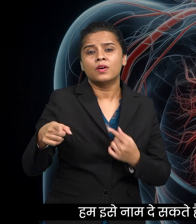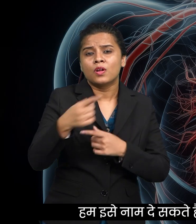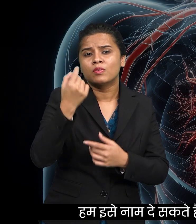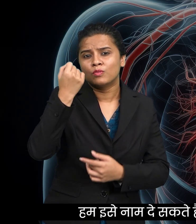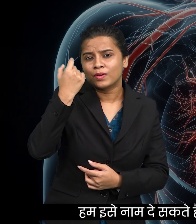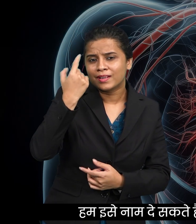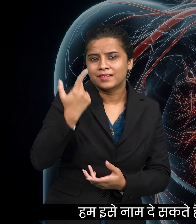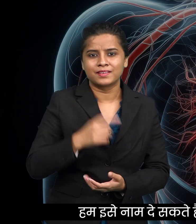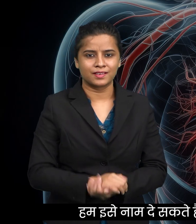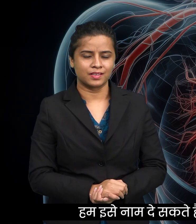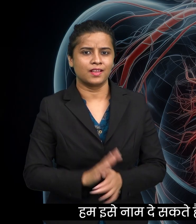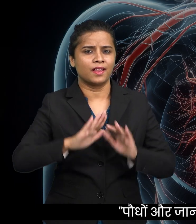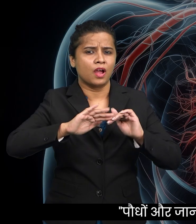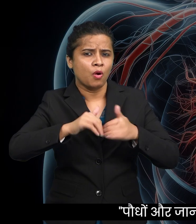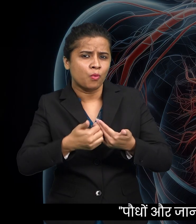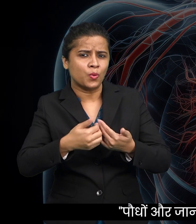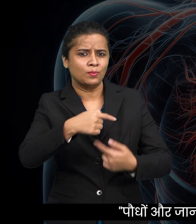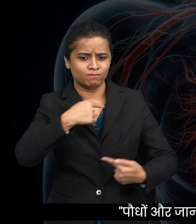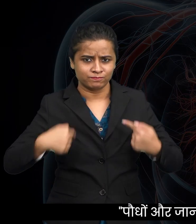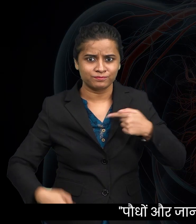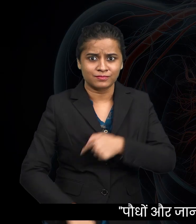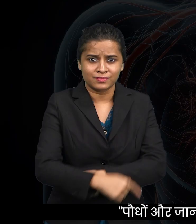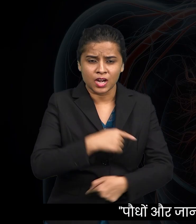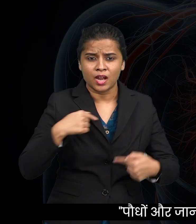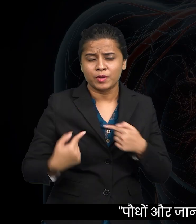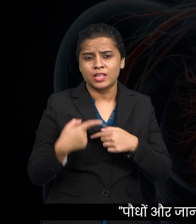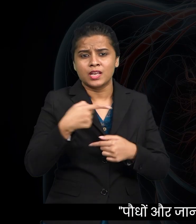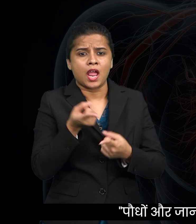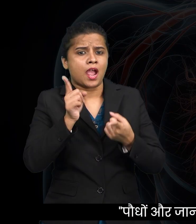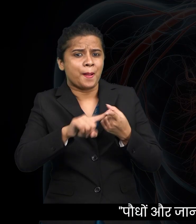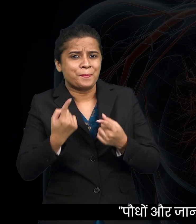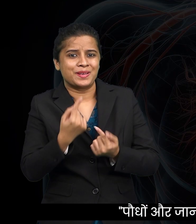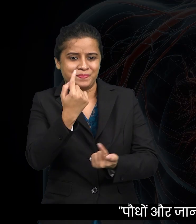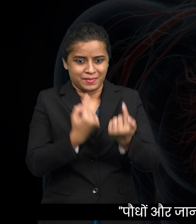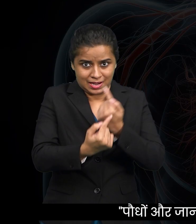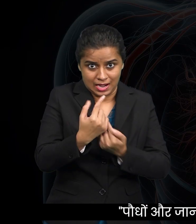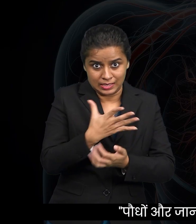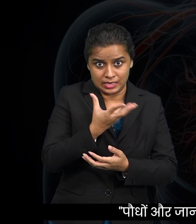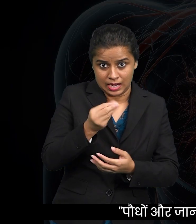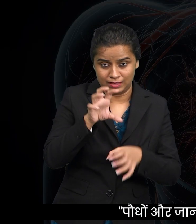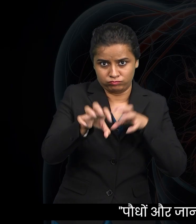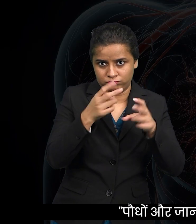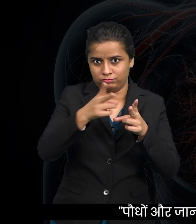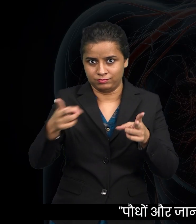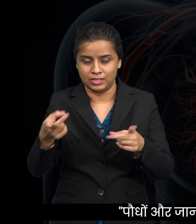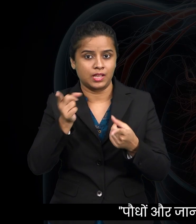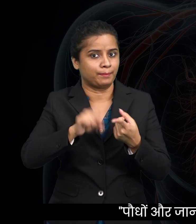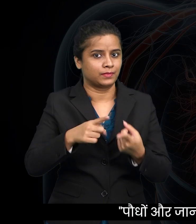यह भी समझ सकते हैं कि पौधों और जानवरों में परिवहन कैसे होता है।